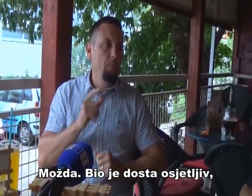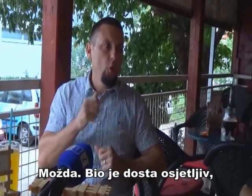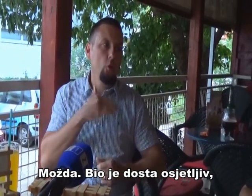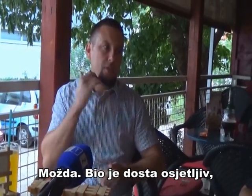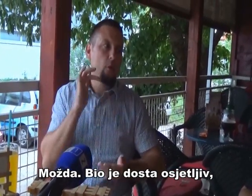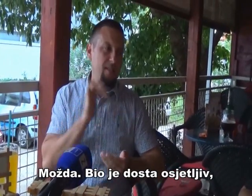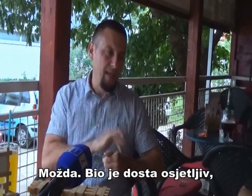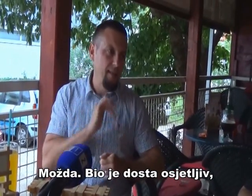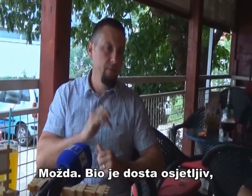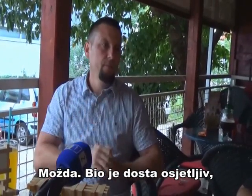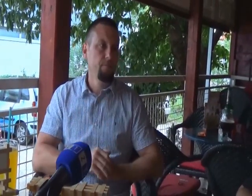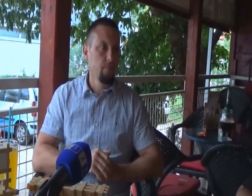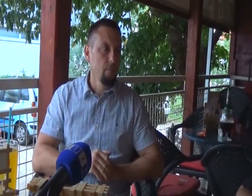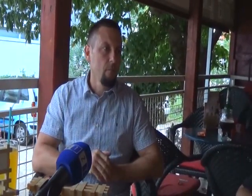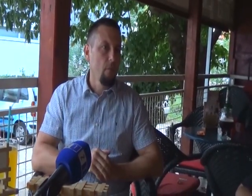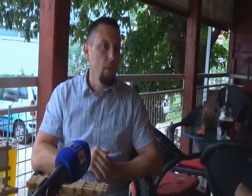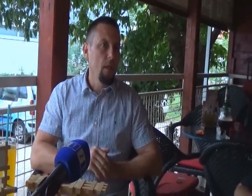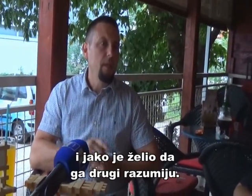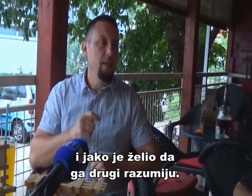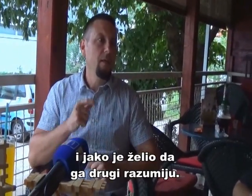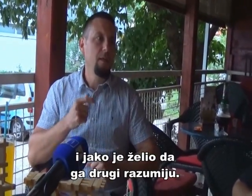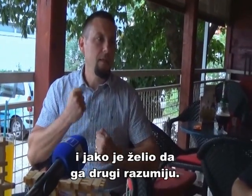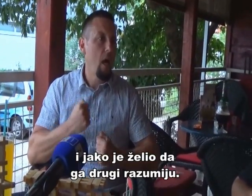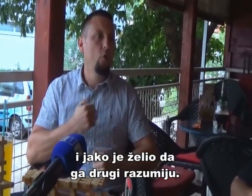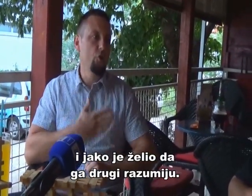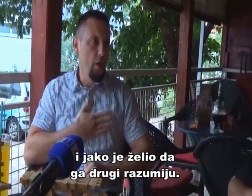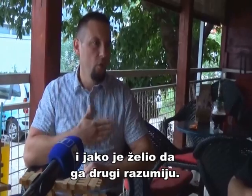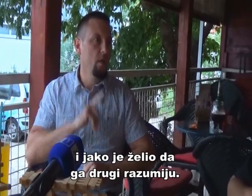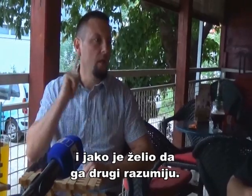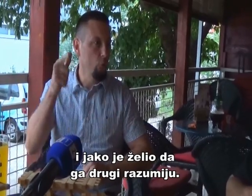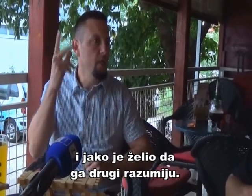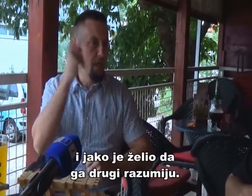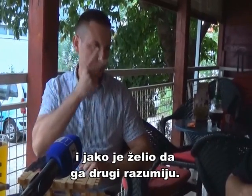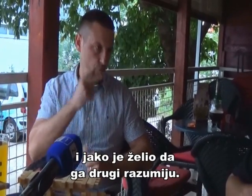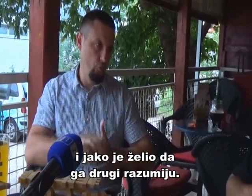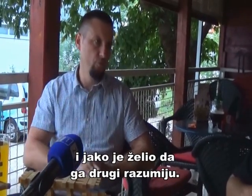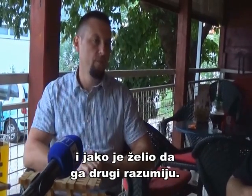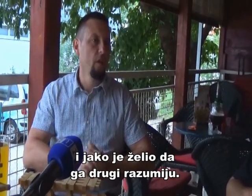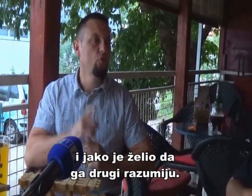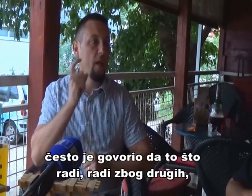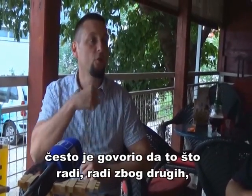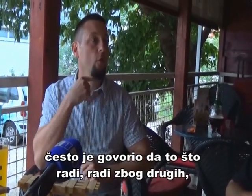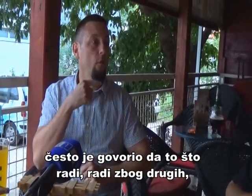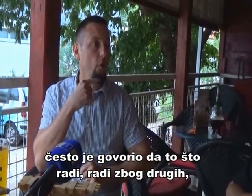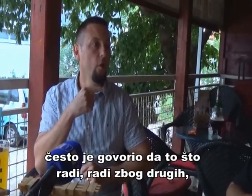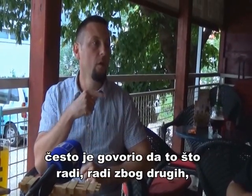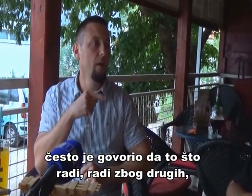Bio je dosta osjetljiv i jako je želio da ga drugi razumiju. Često je govorio da